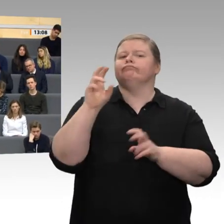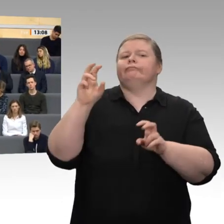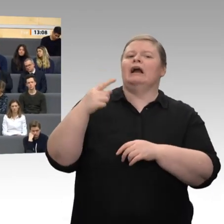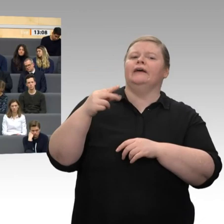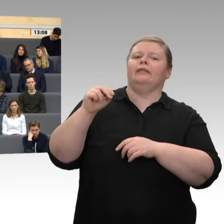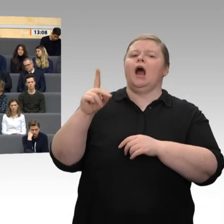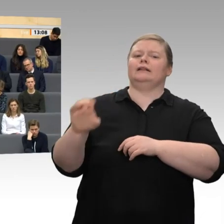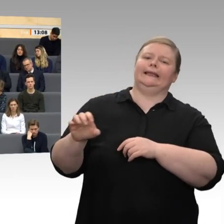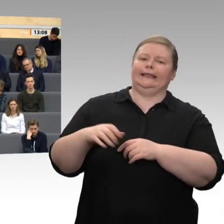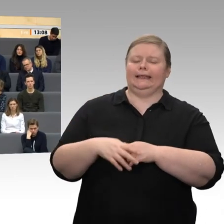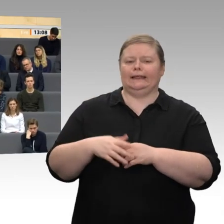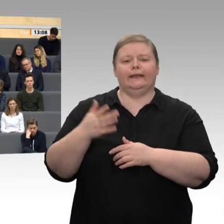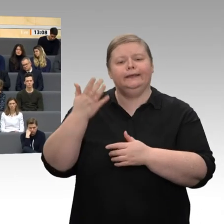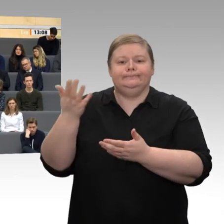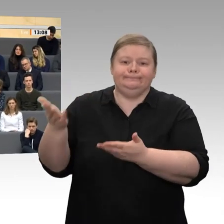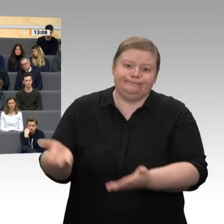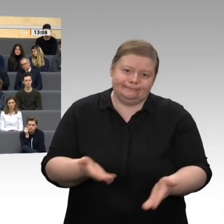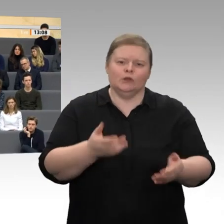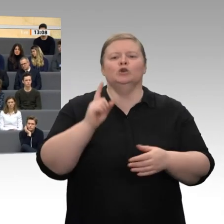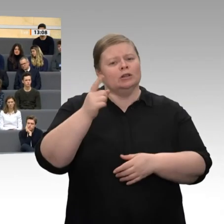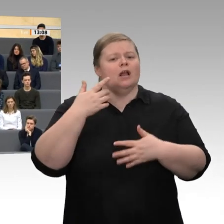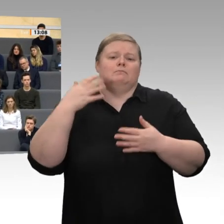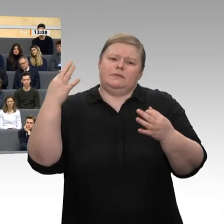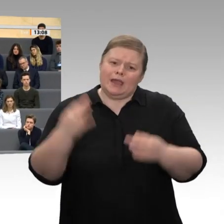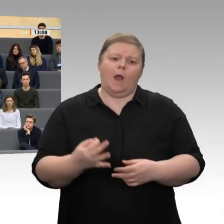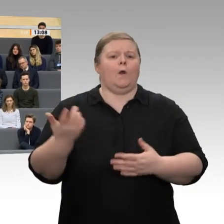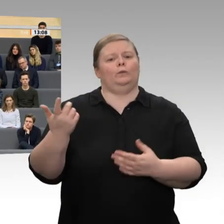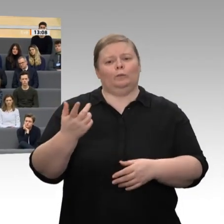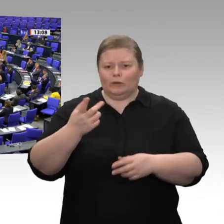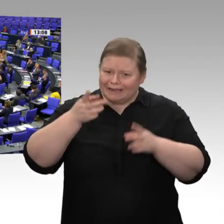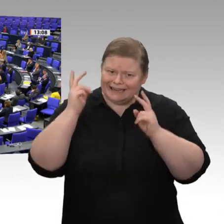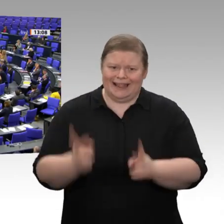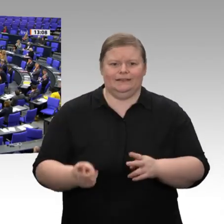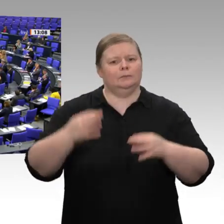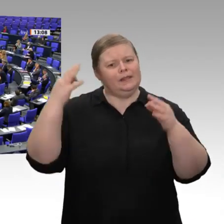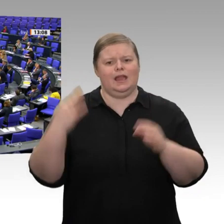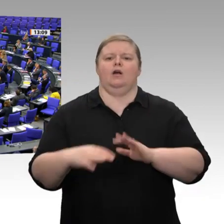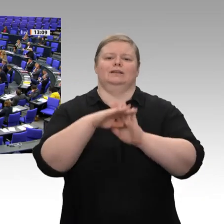wo immer sie möglich ist, und zwar bedingungslos. Herzlichen Dank für Ihre Aufmerksamkeit.